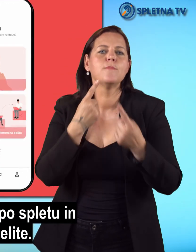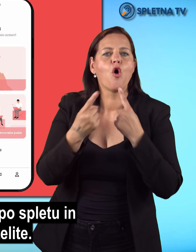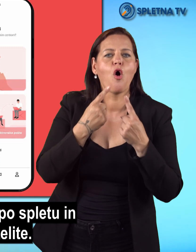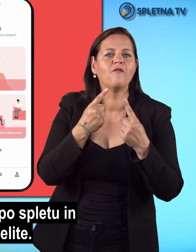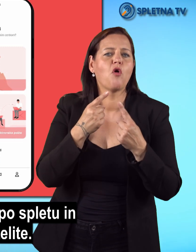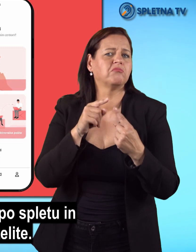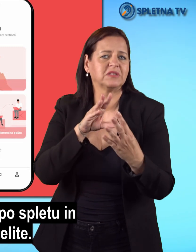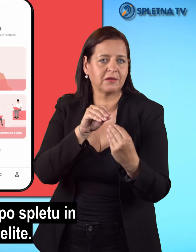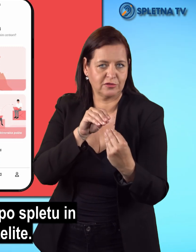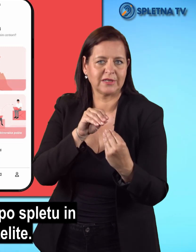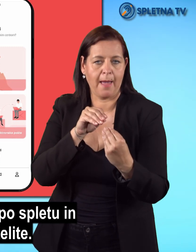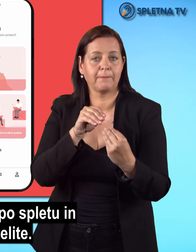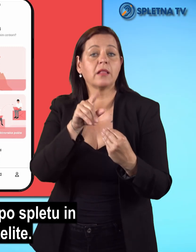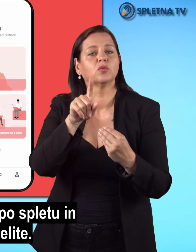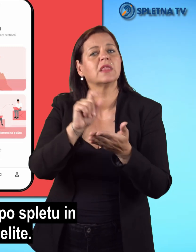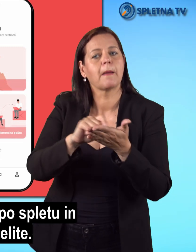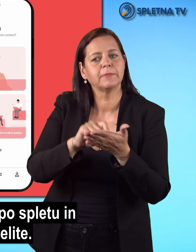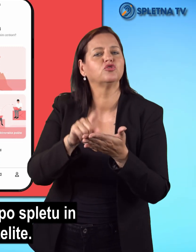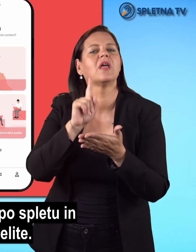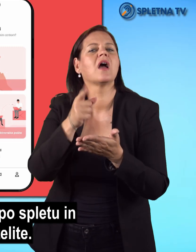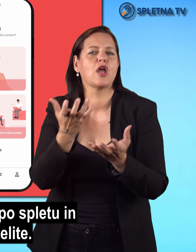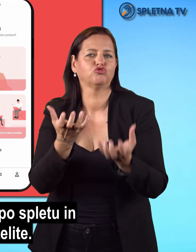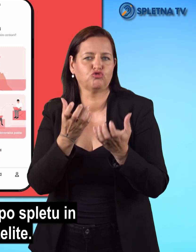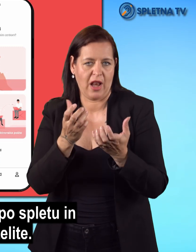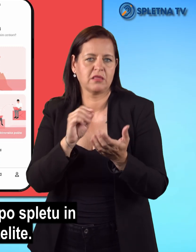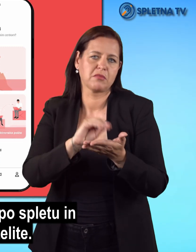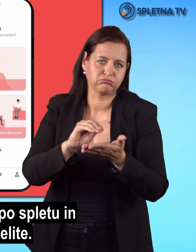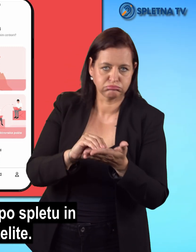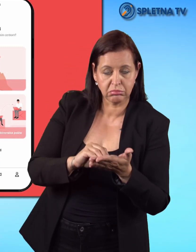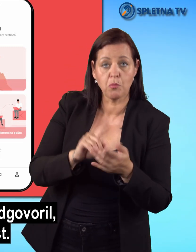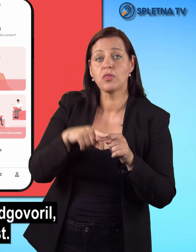Kliknite na pogovor po spletu in napišite, kar želite.